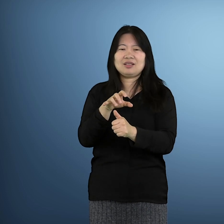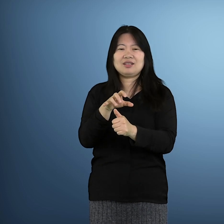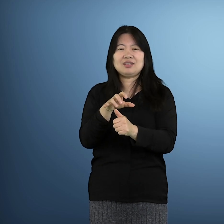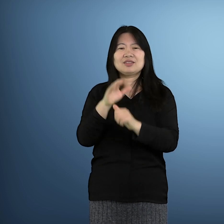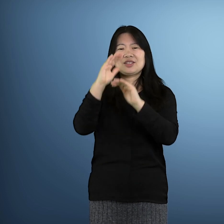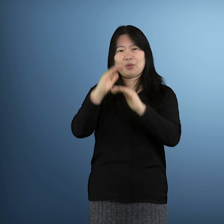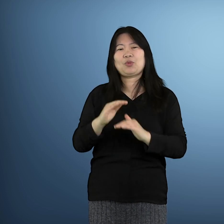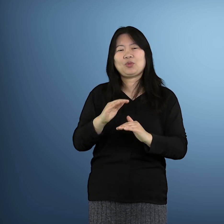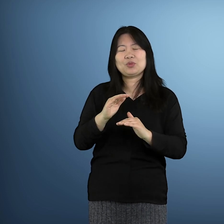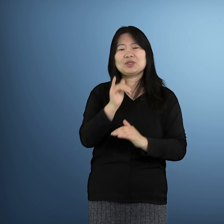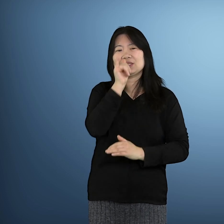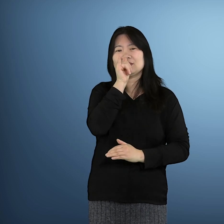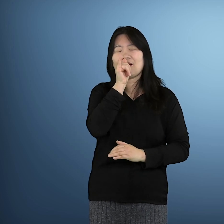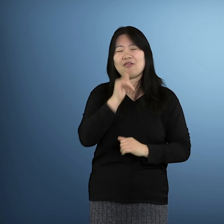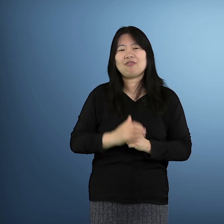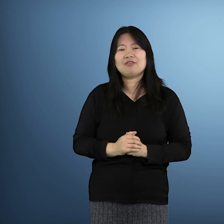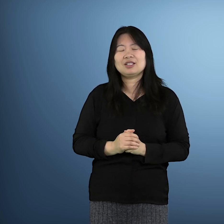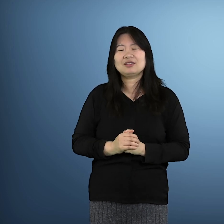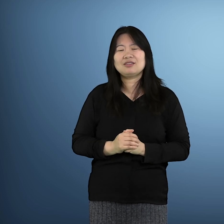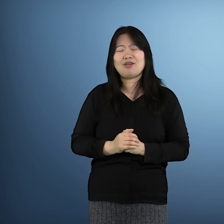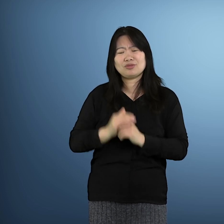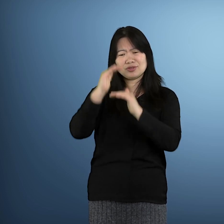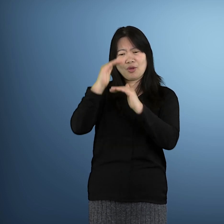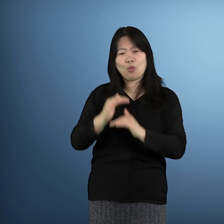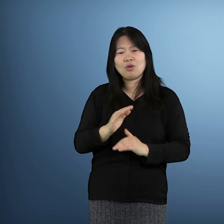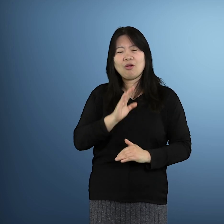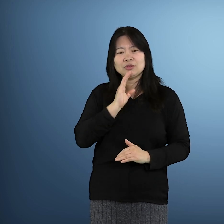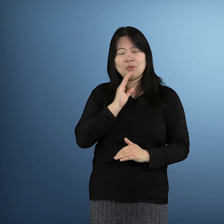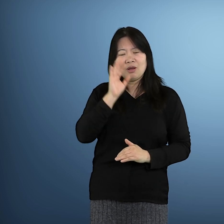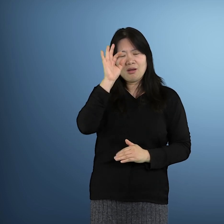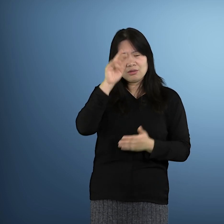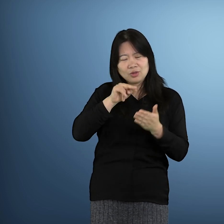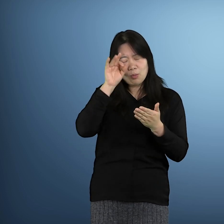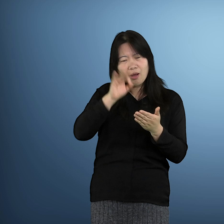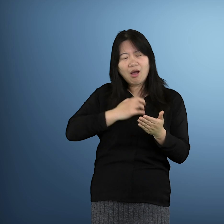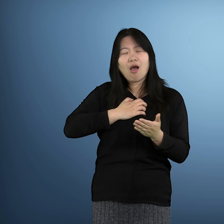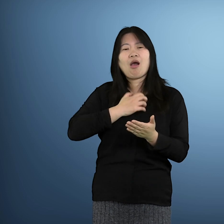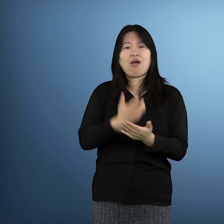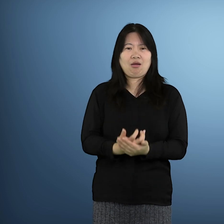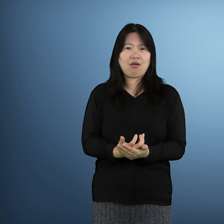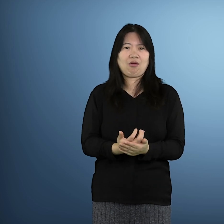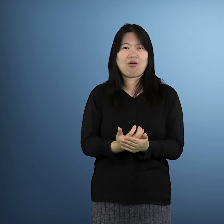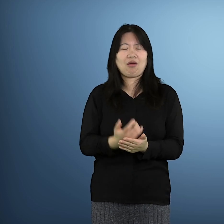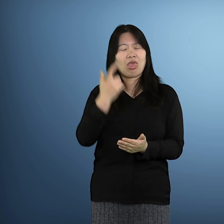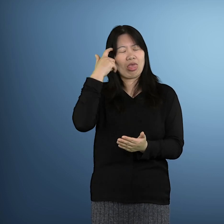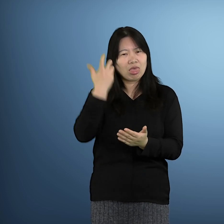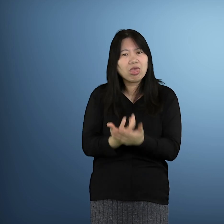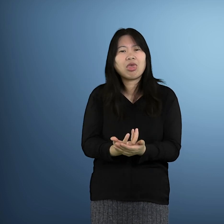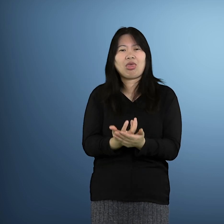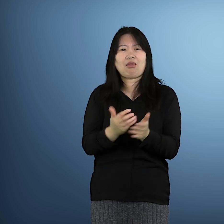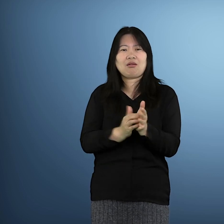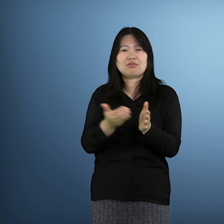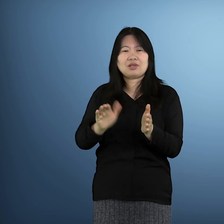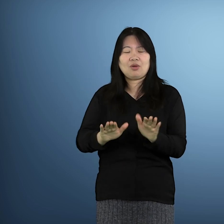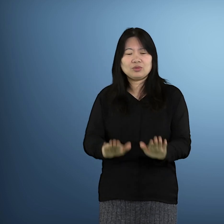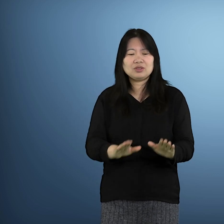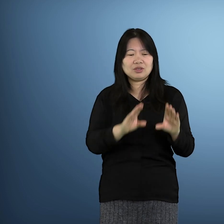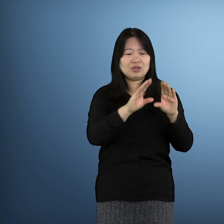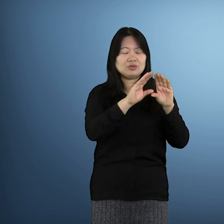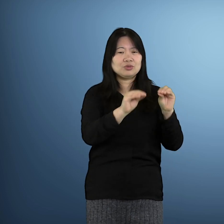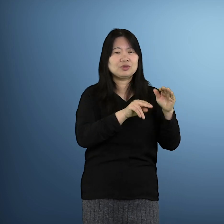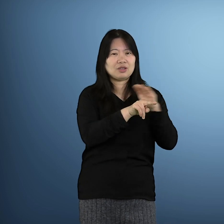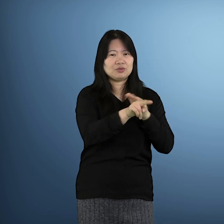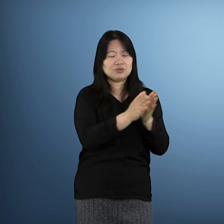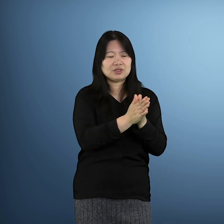책입니다. 그 내용이 굉장히 충격적인데 오늘은 출애굽기